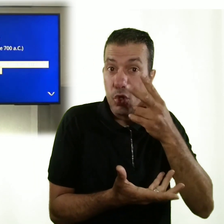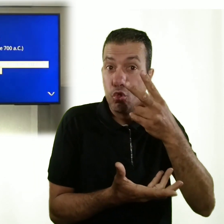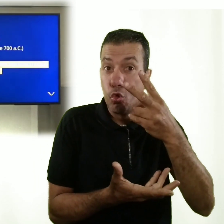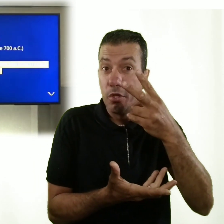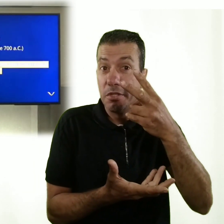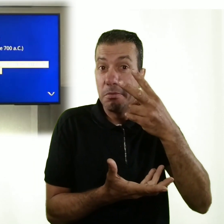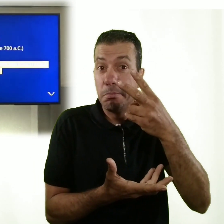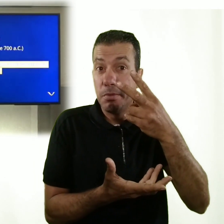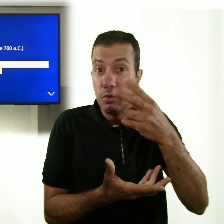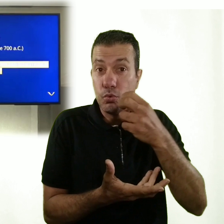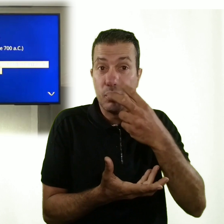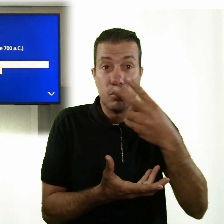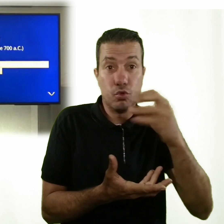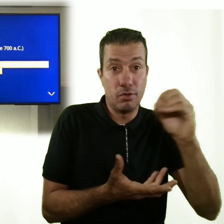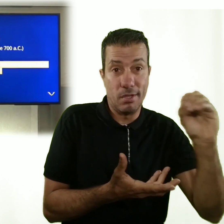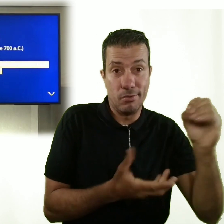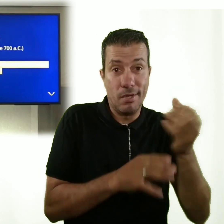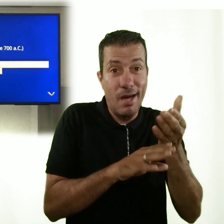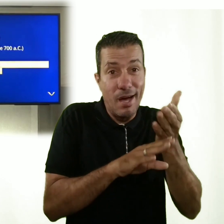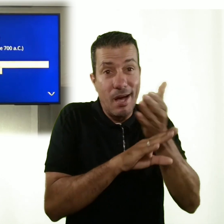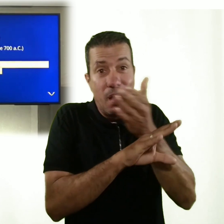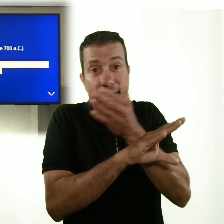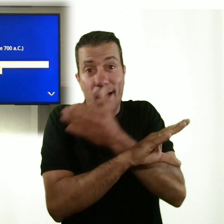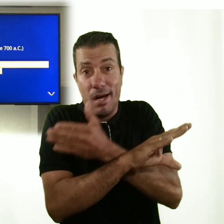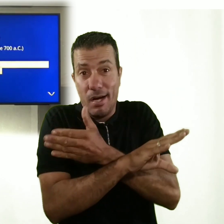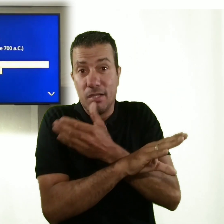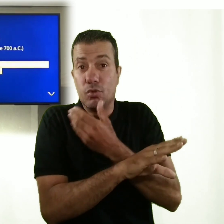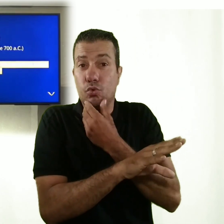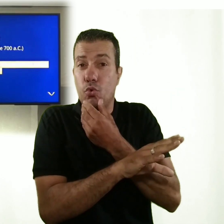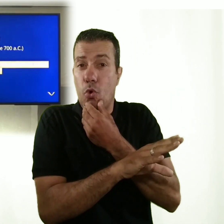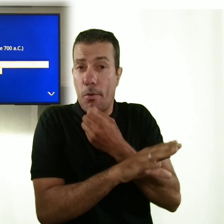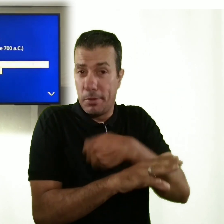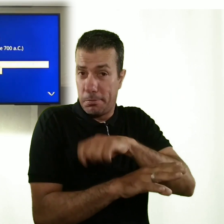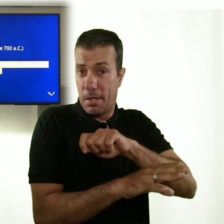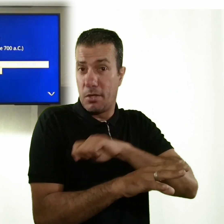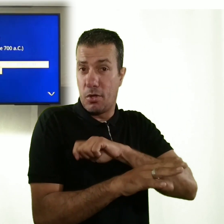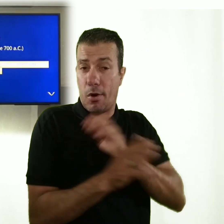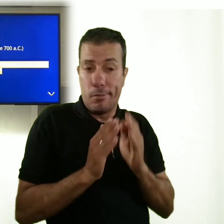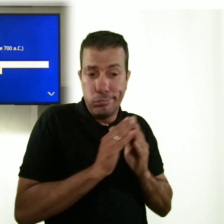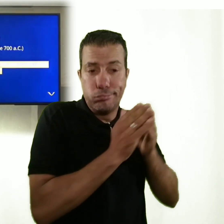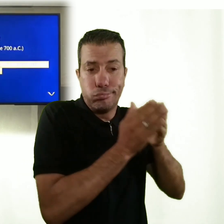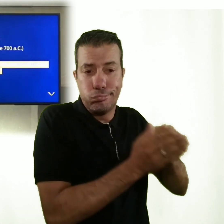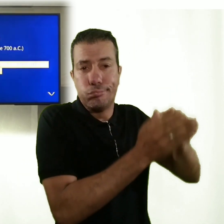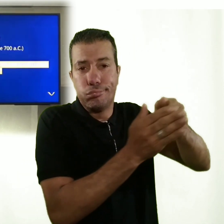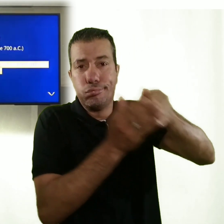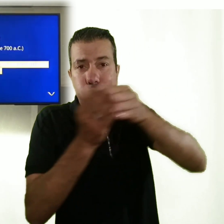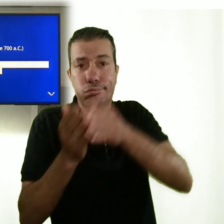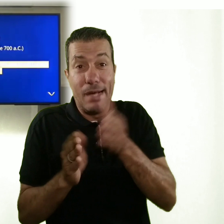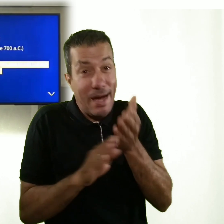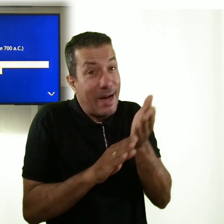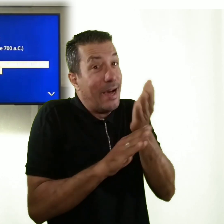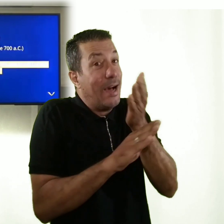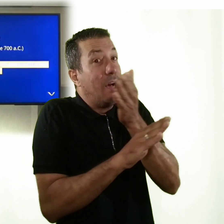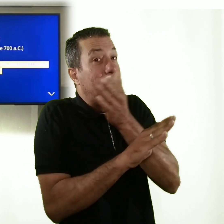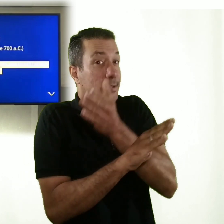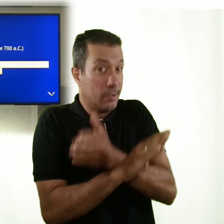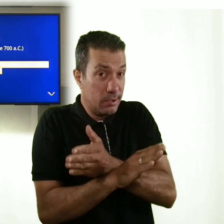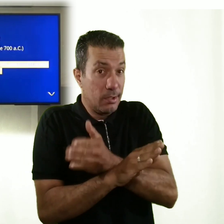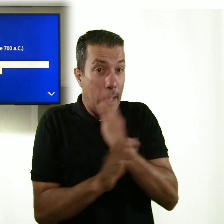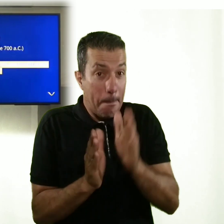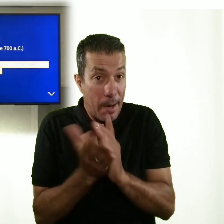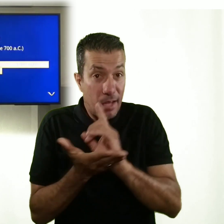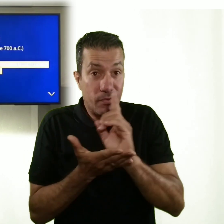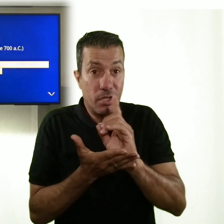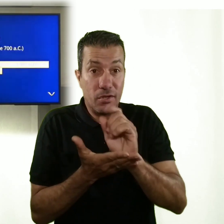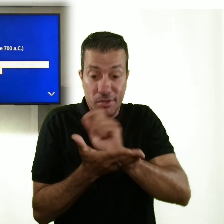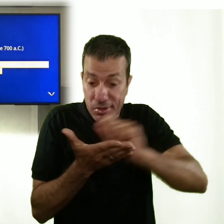2.200 anos antes de Fernão de Magalhães pegar um navio, sair da Espanha e dar a volta ao mundo, na Bíblia estava escrito que a